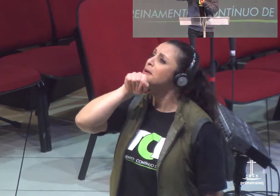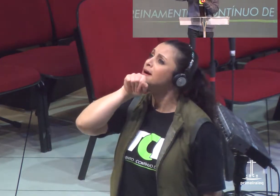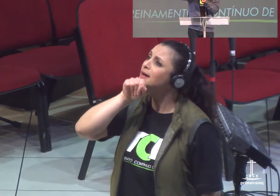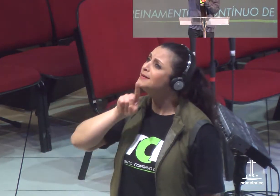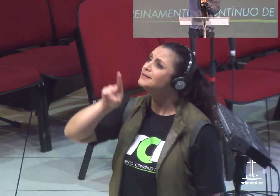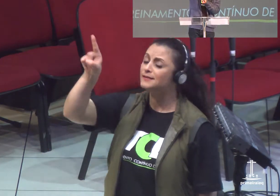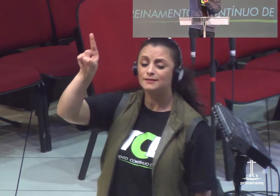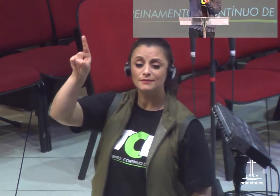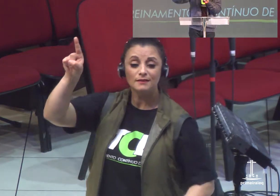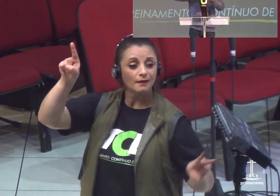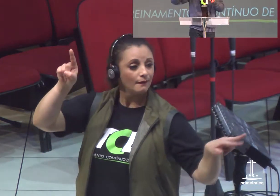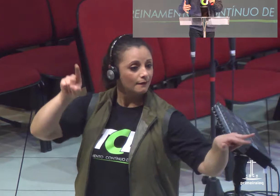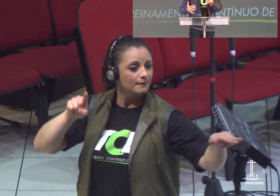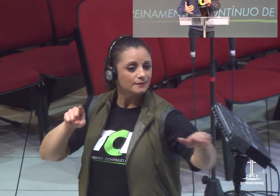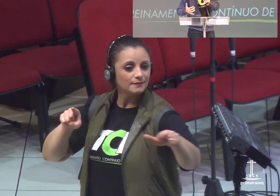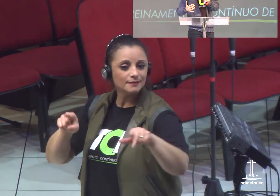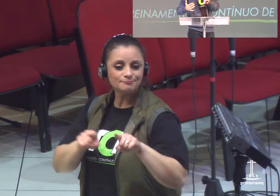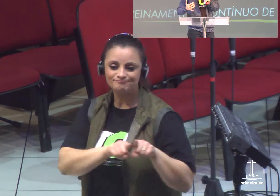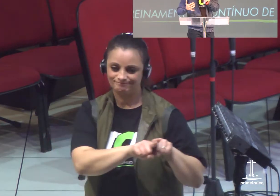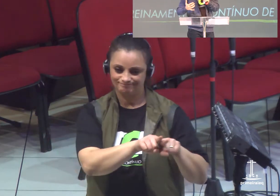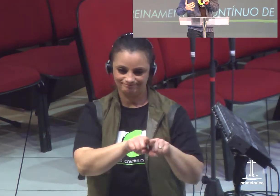irmãos. Quando tem pai e tem irmãos, tem família.